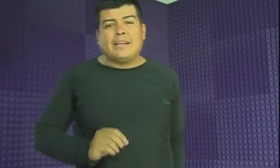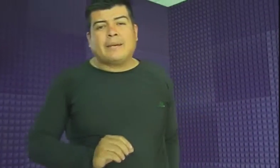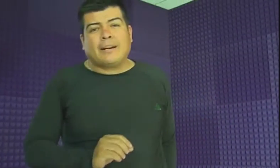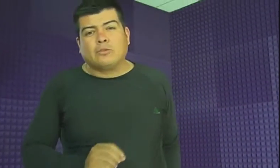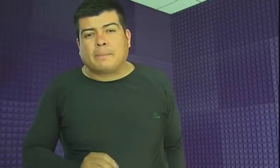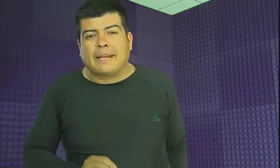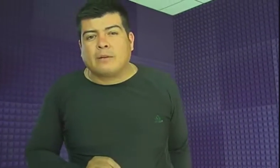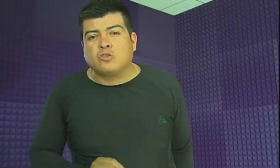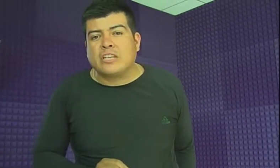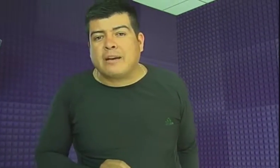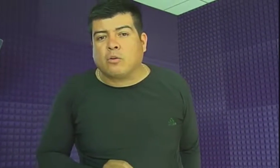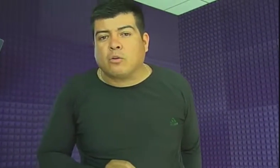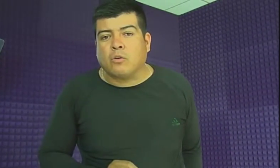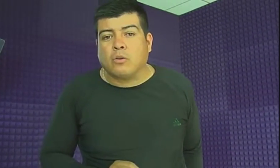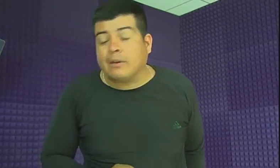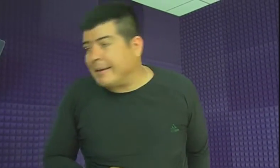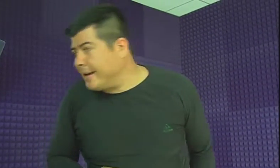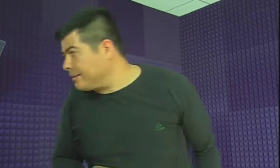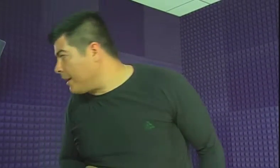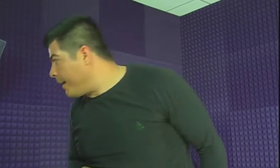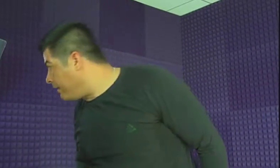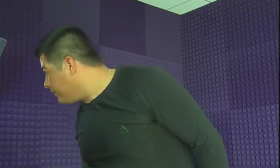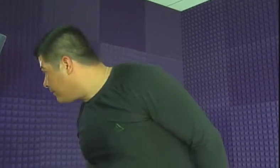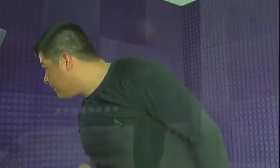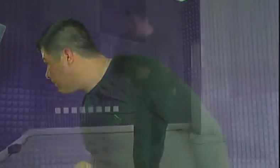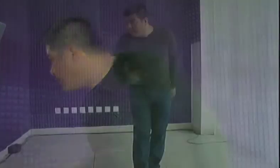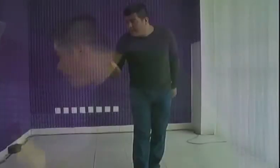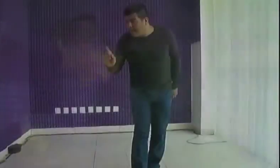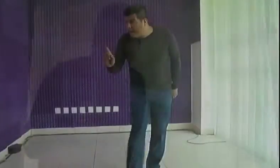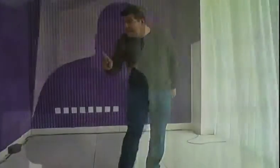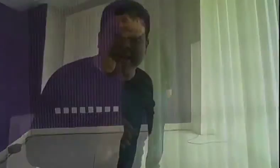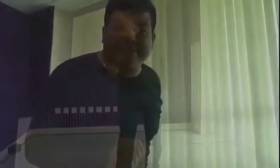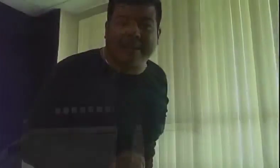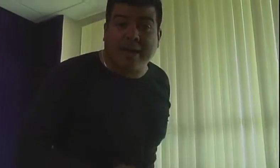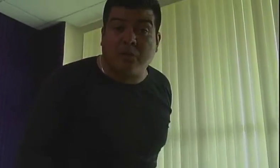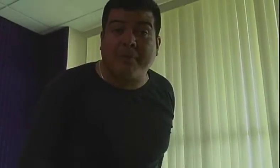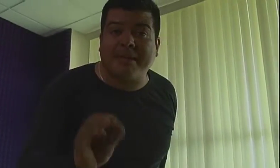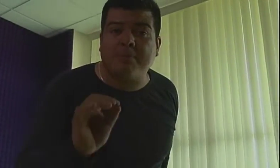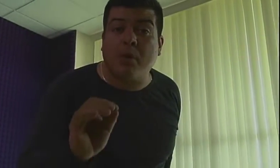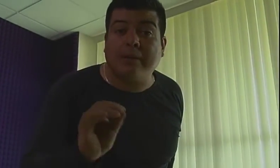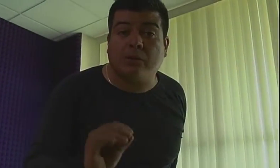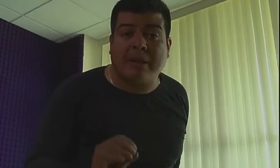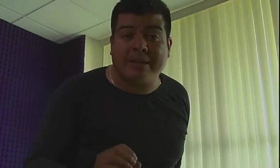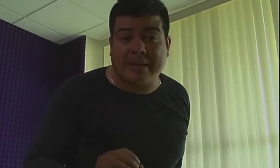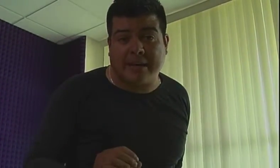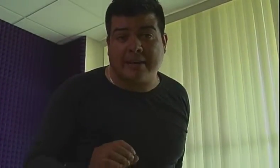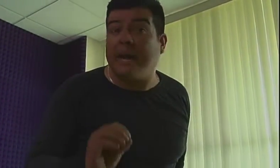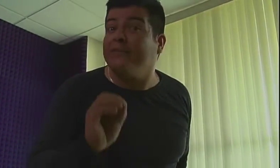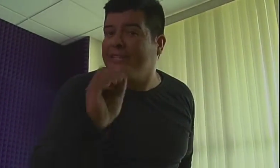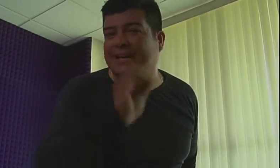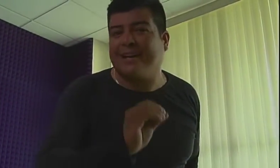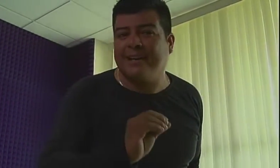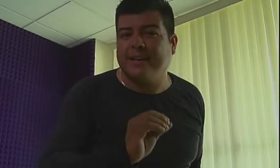liberaron también a un ciego que Artaban había sanado, le había devuelto la vida, la vista.